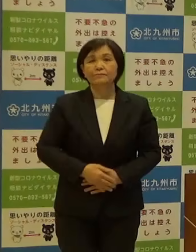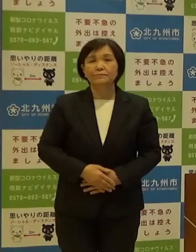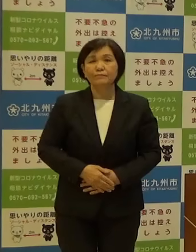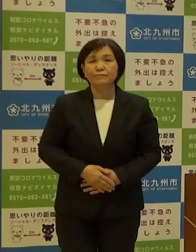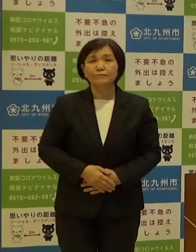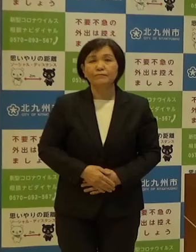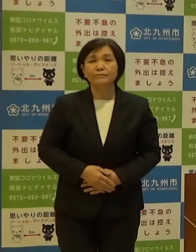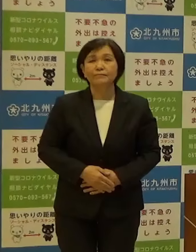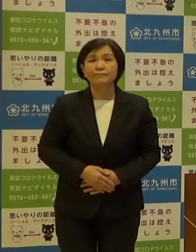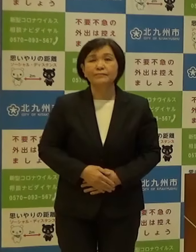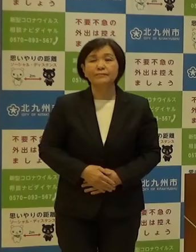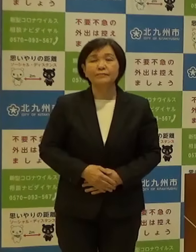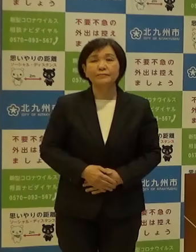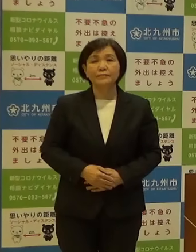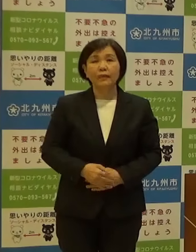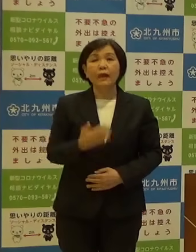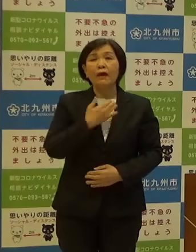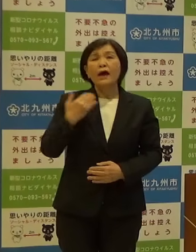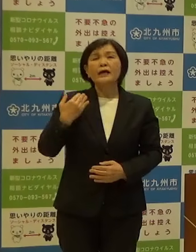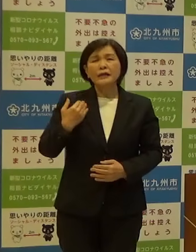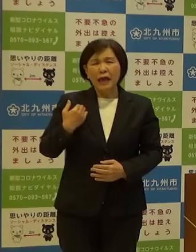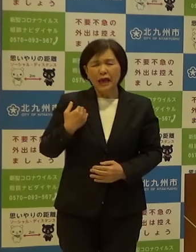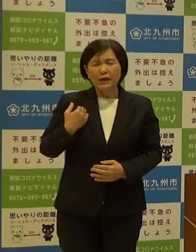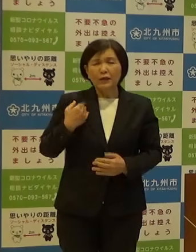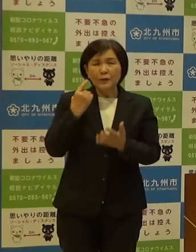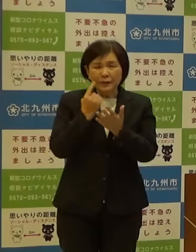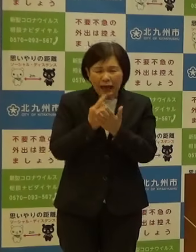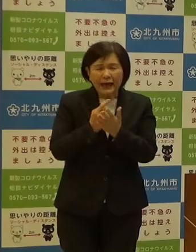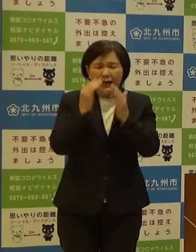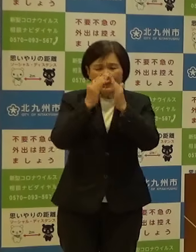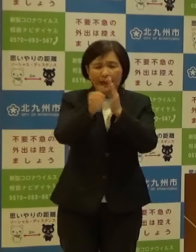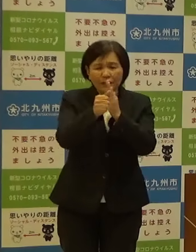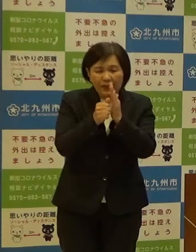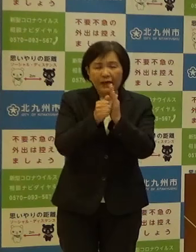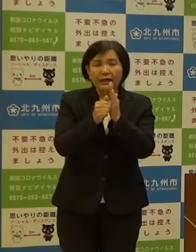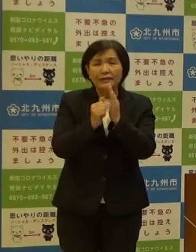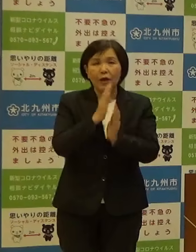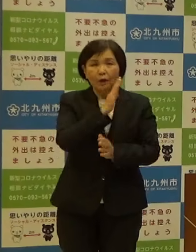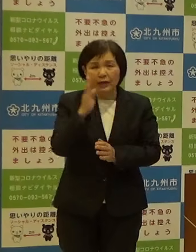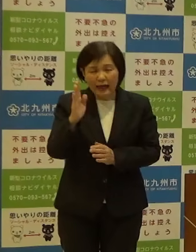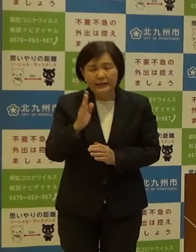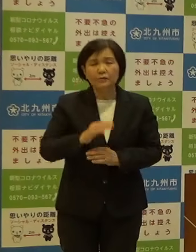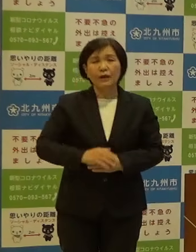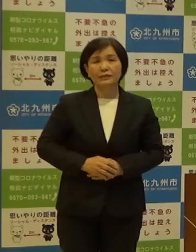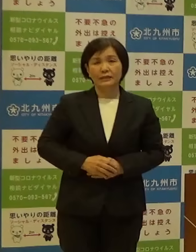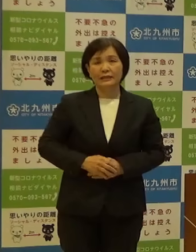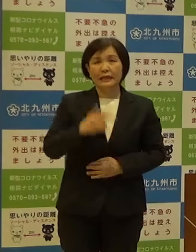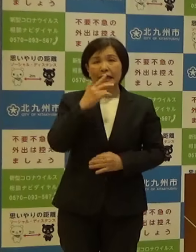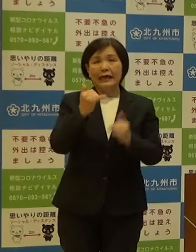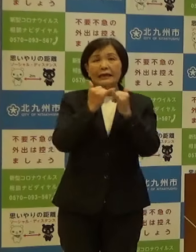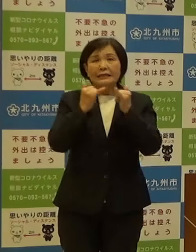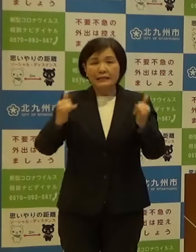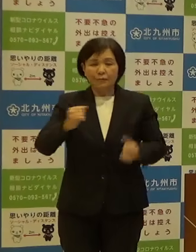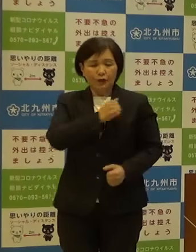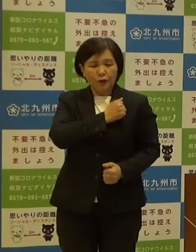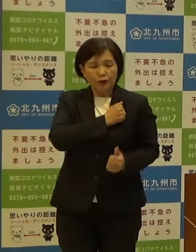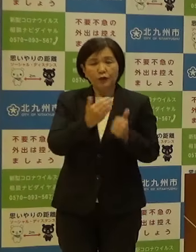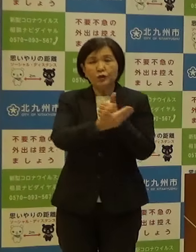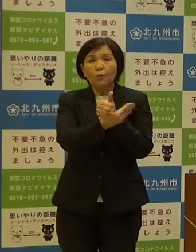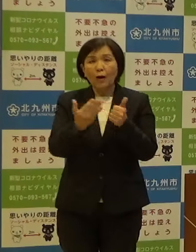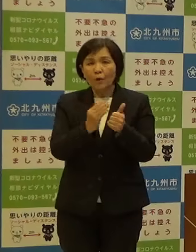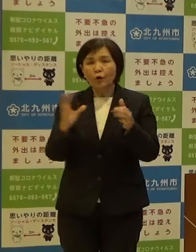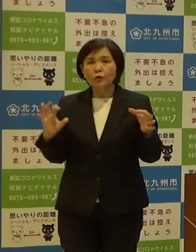できるだけ家にいよう、そのことが私たちの市民の命を守ることにつなが